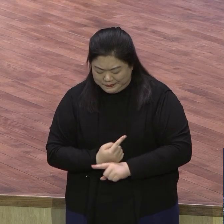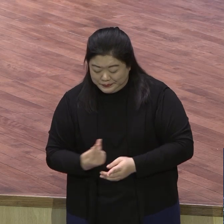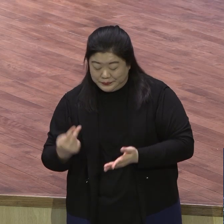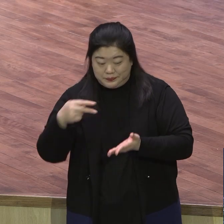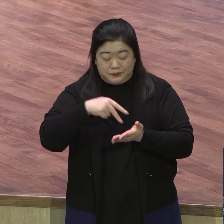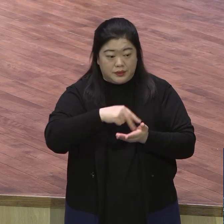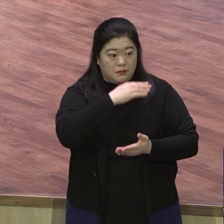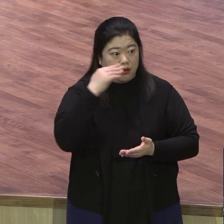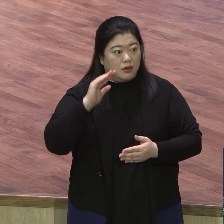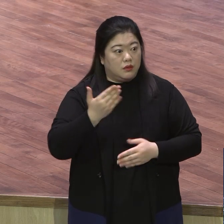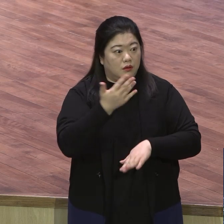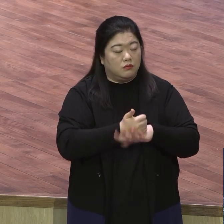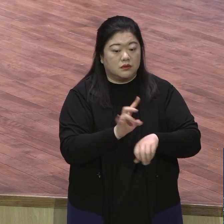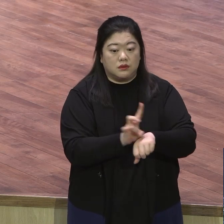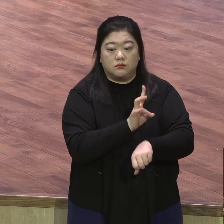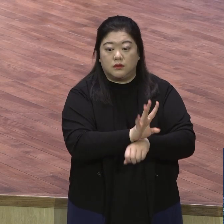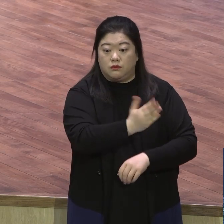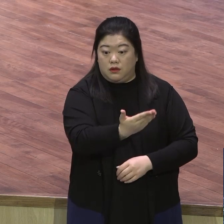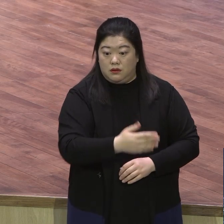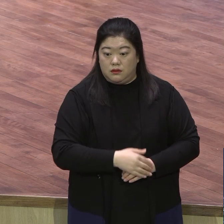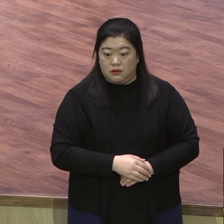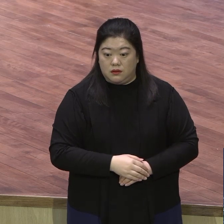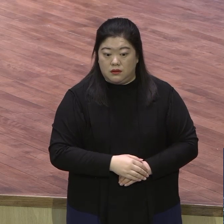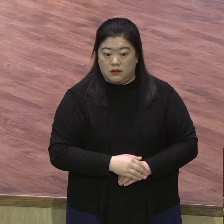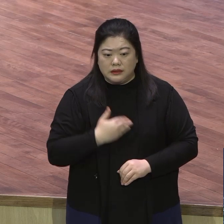성공이 뭐냐 이거는 선택이 아니에요.